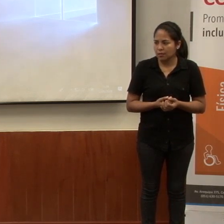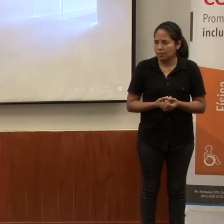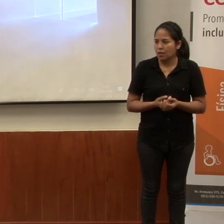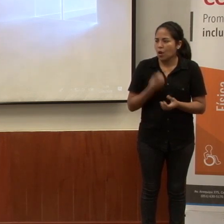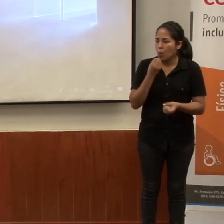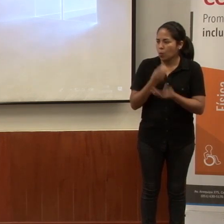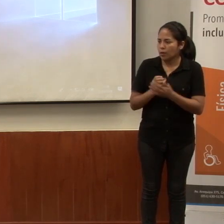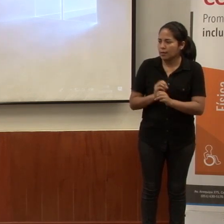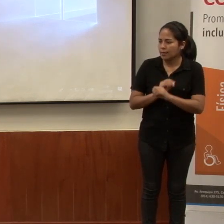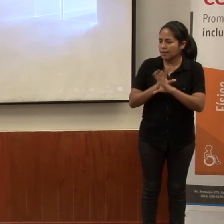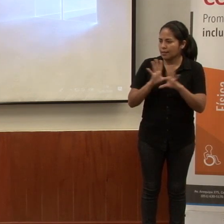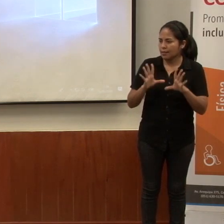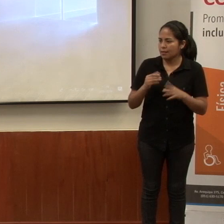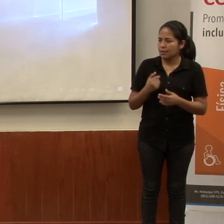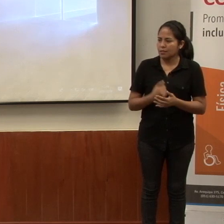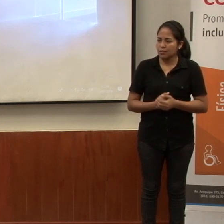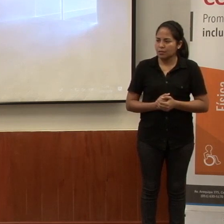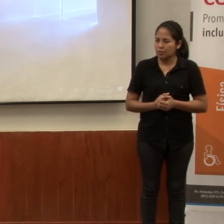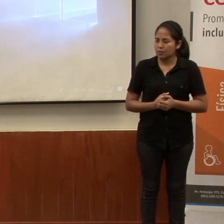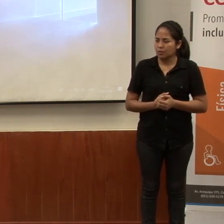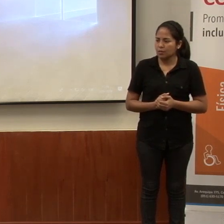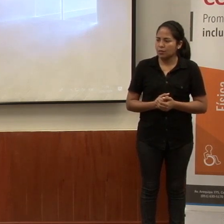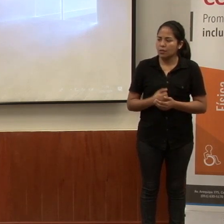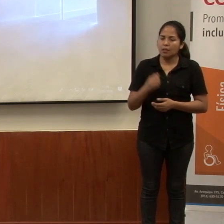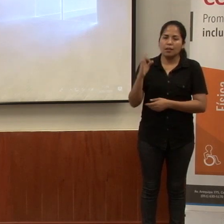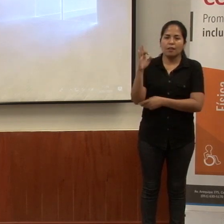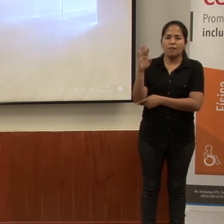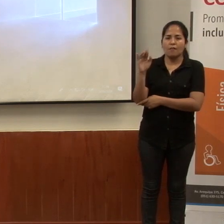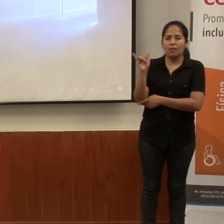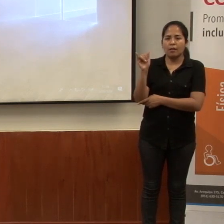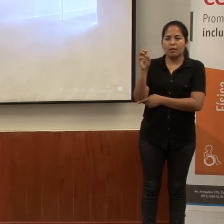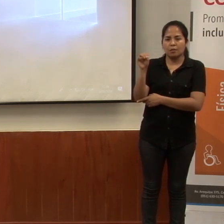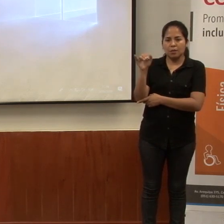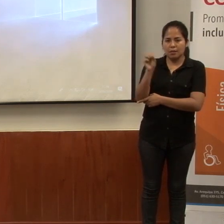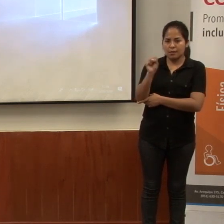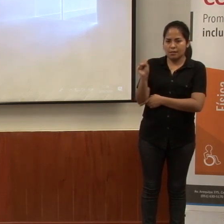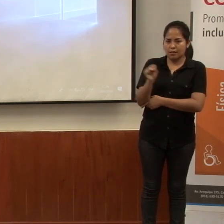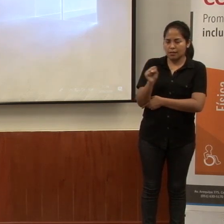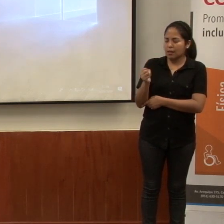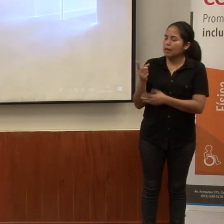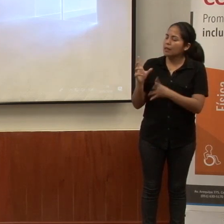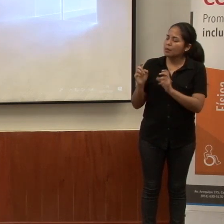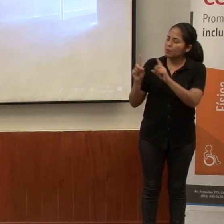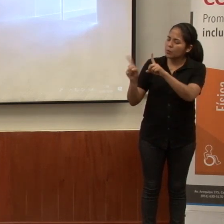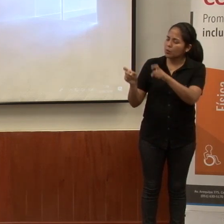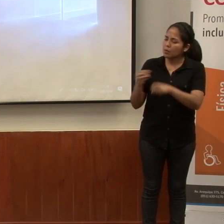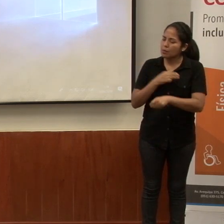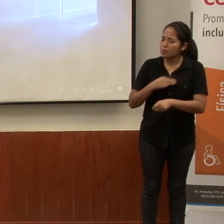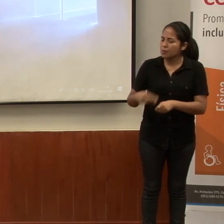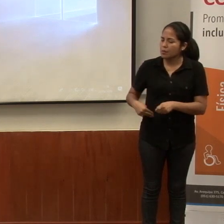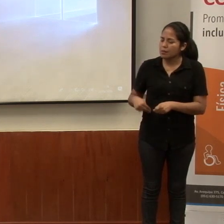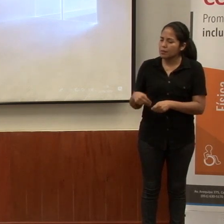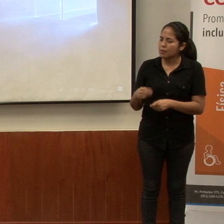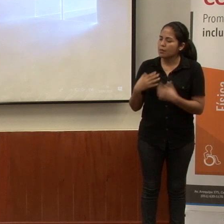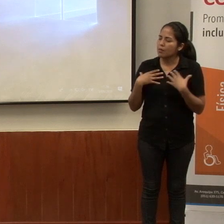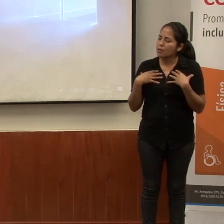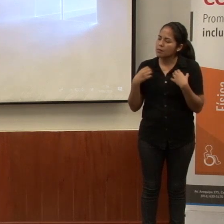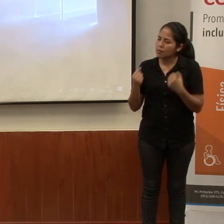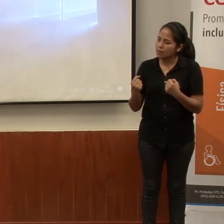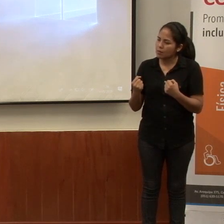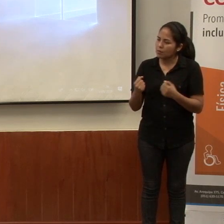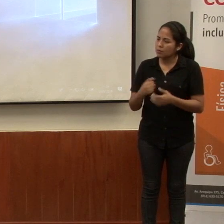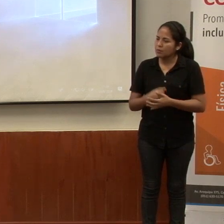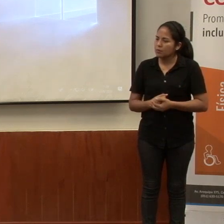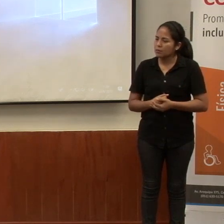porque hemos aprendido bastante en lo que es salud y discapacidad. Mi pregunta va para el señor del Ministerio de Salud. A mí